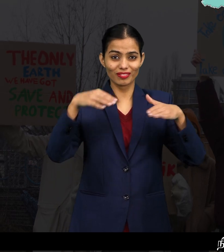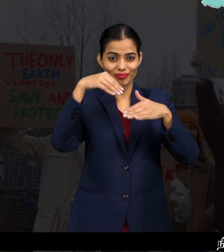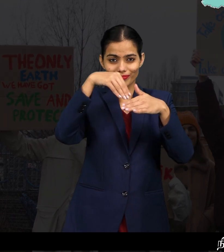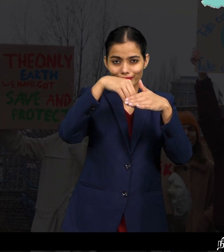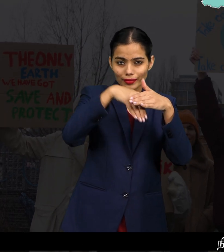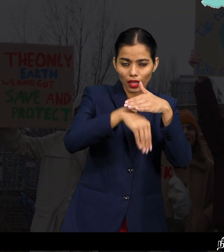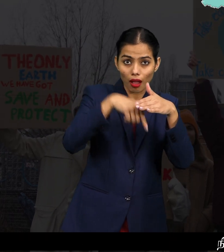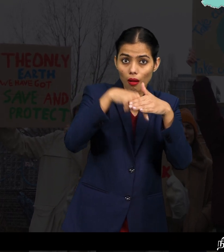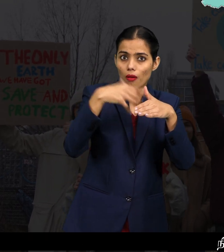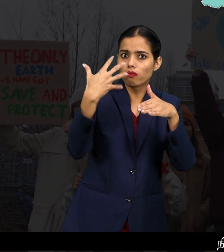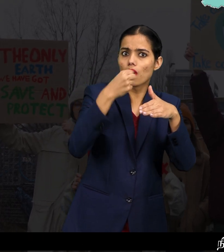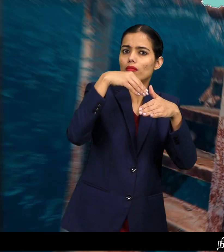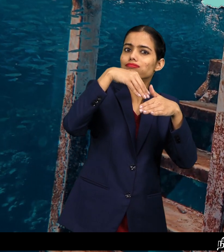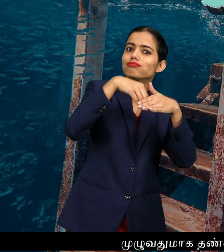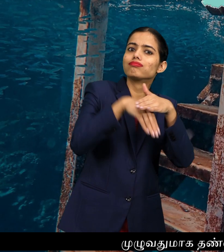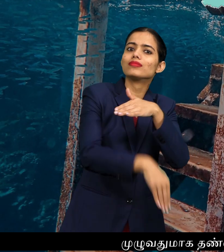நீரில் மூழ்குதல்,